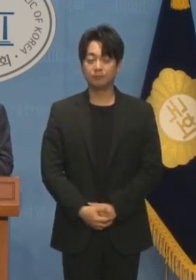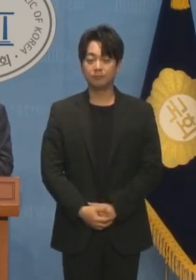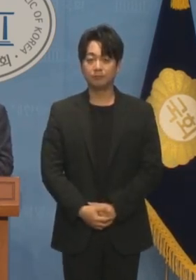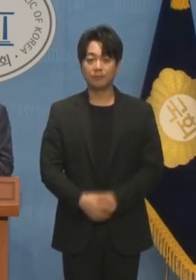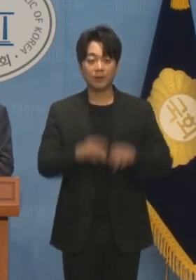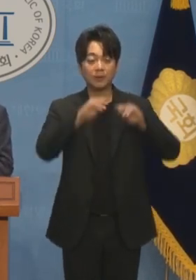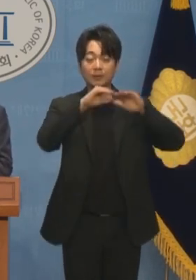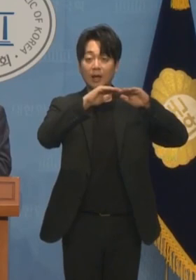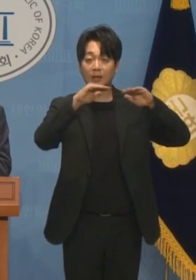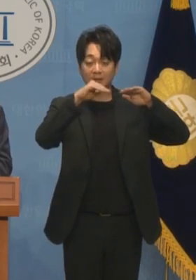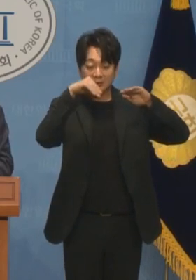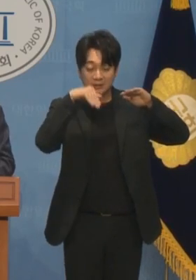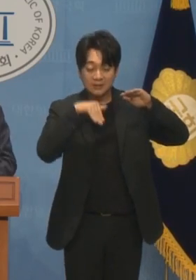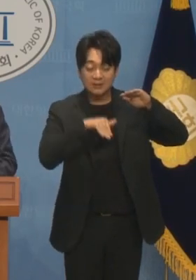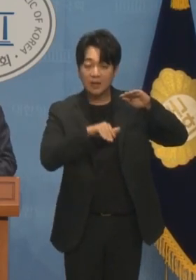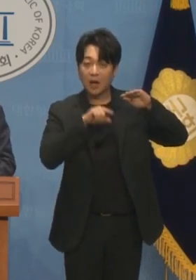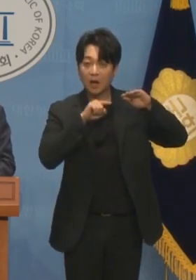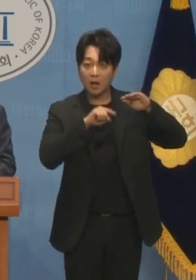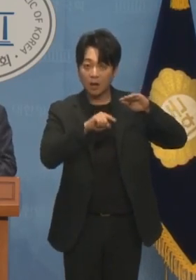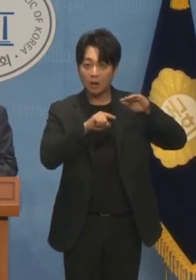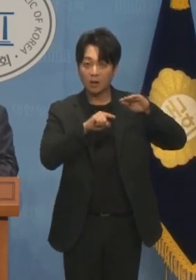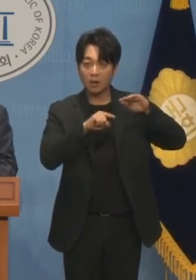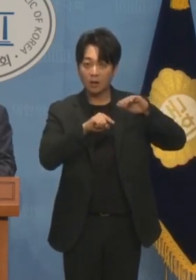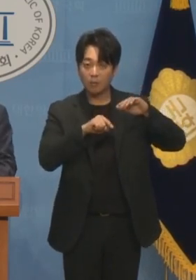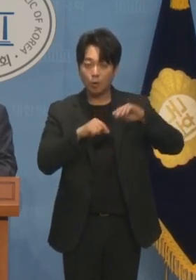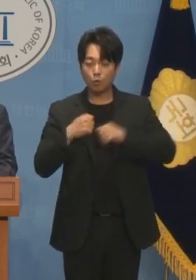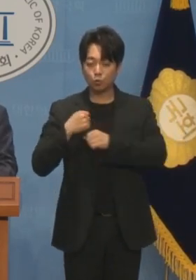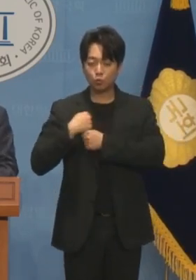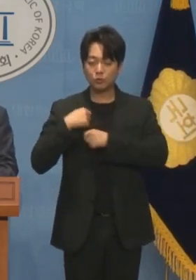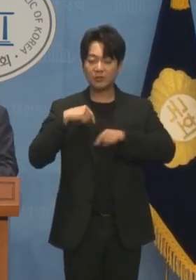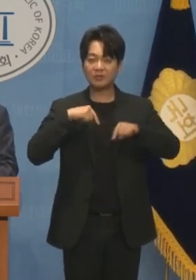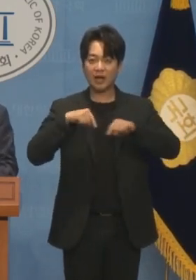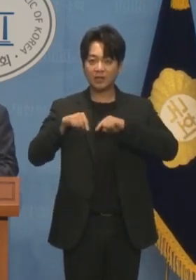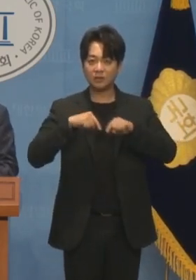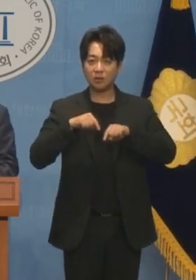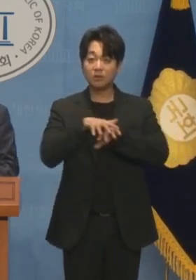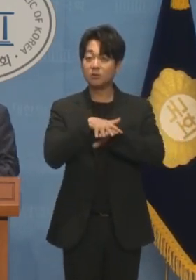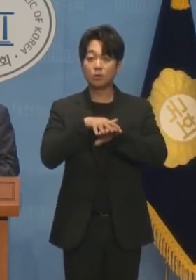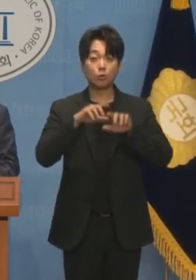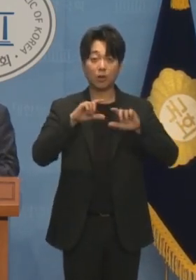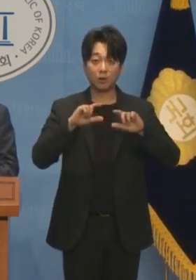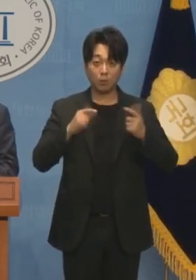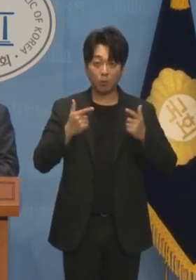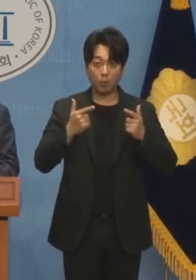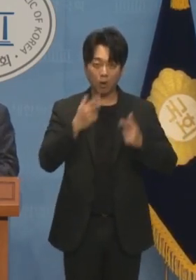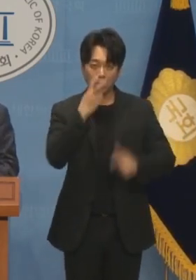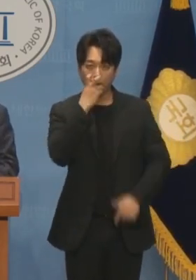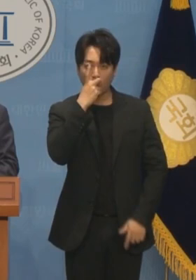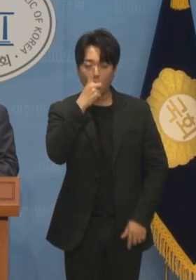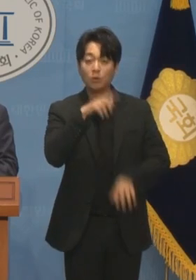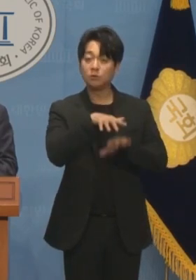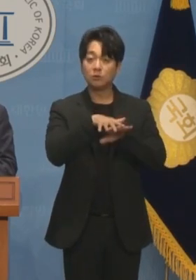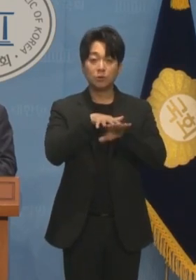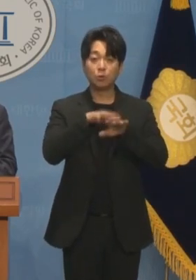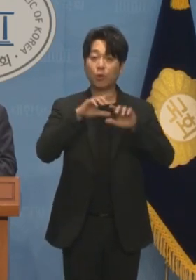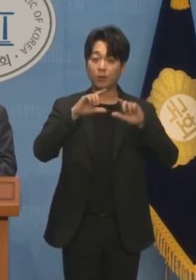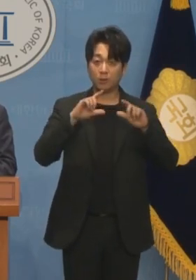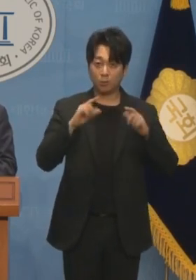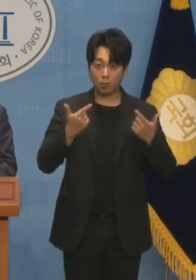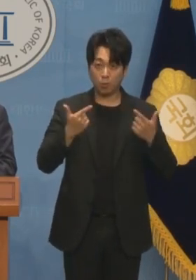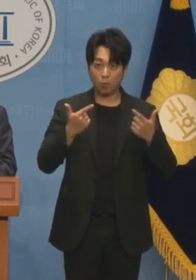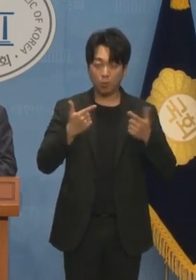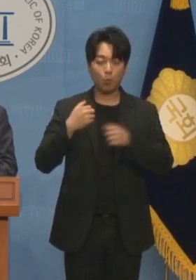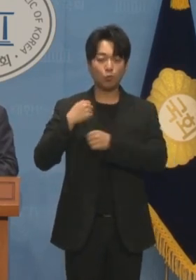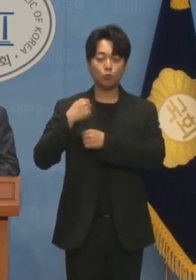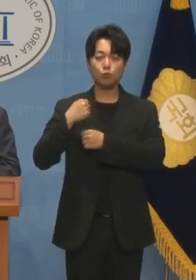기구의 시설물도 아니었고, 경호나 경비 시설물도 아니었고, 전시